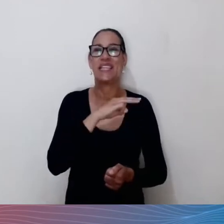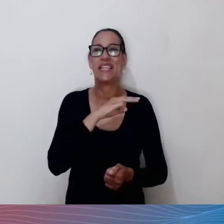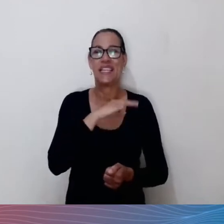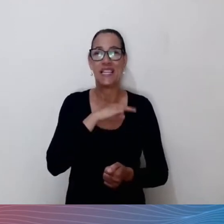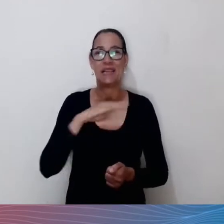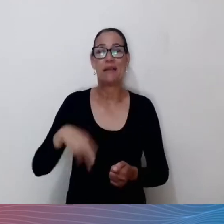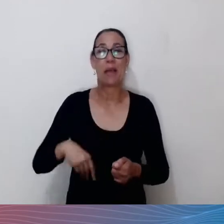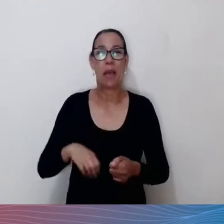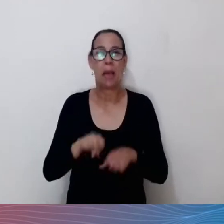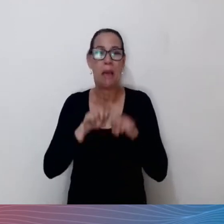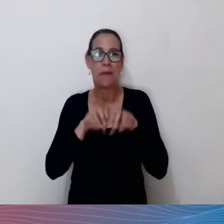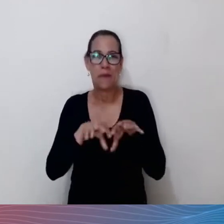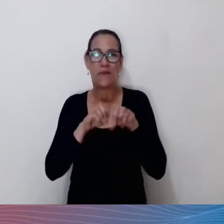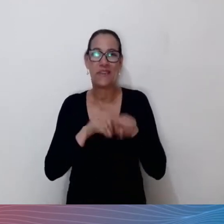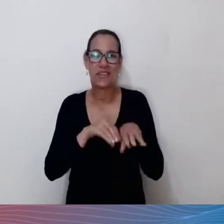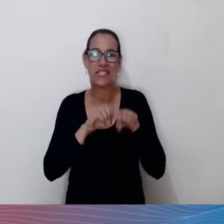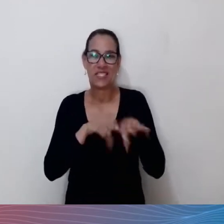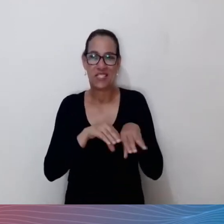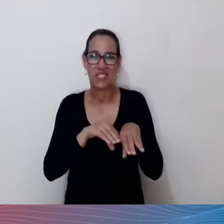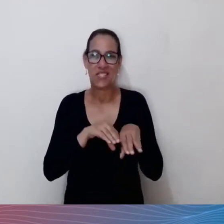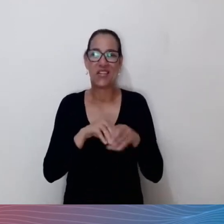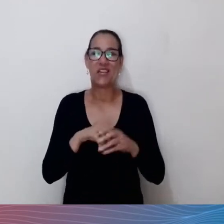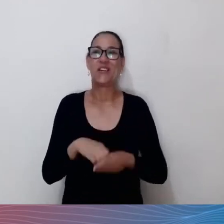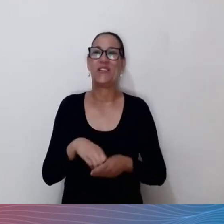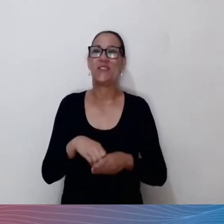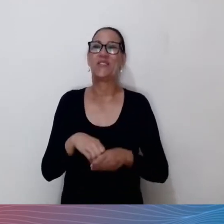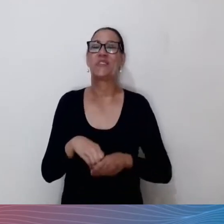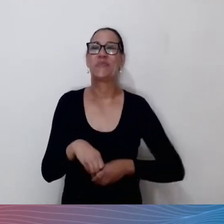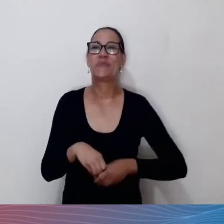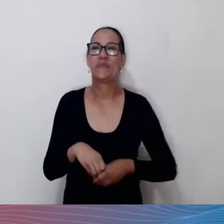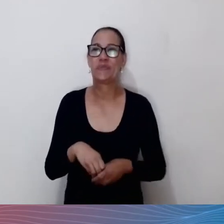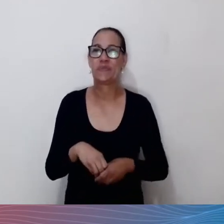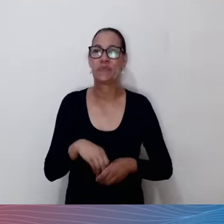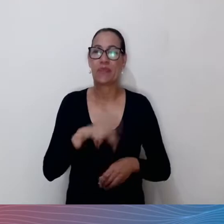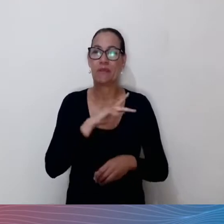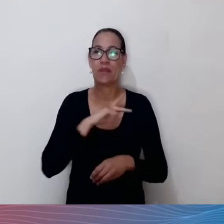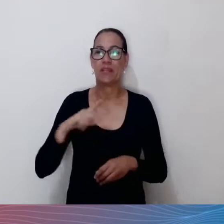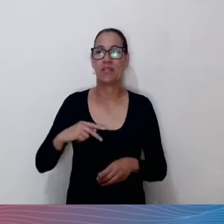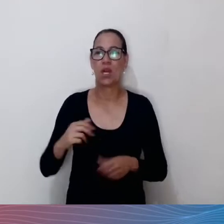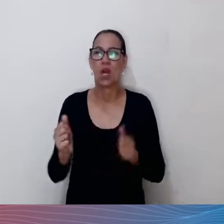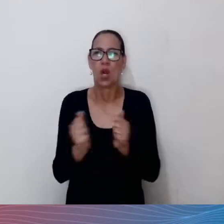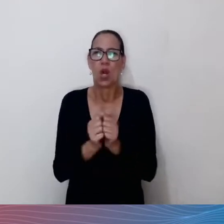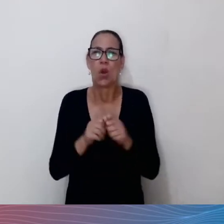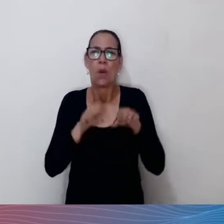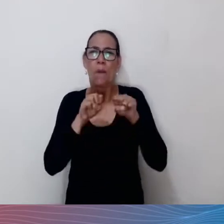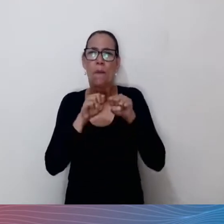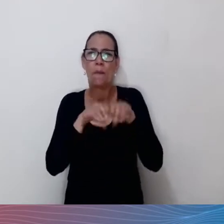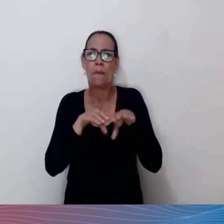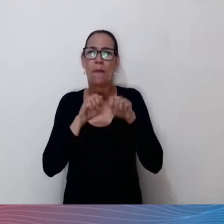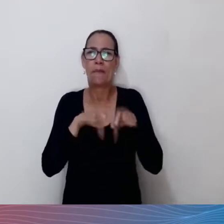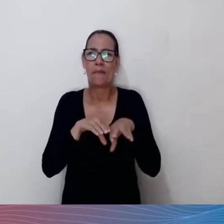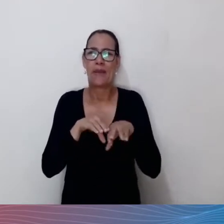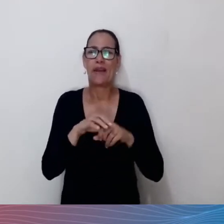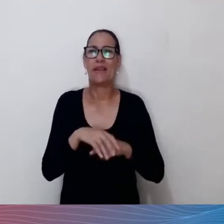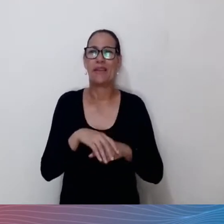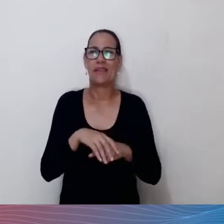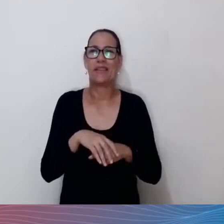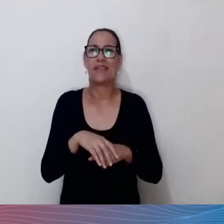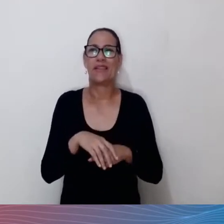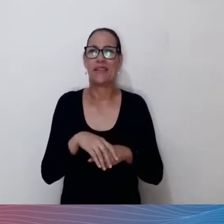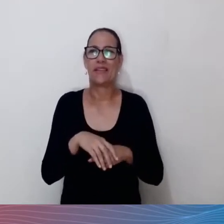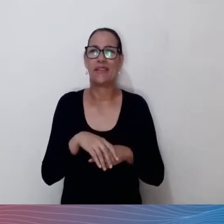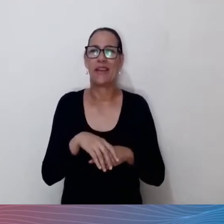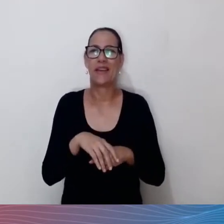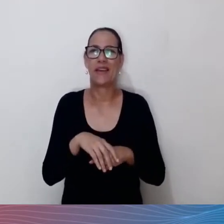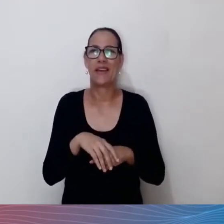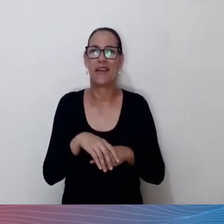pastores, né, e mestres, ali não tem artigo. Isso mostra que pastores e mestres são